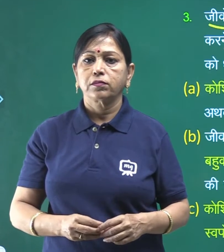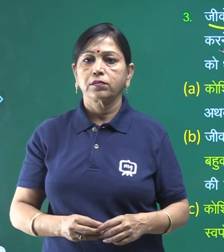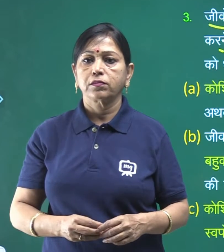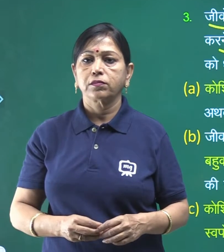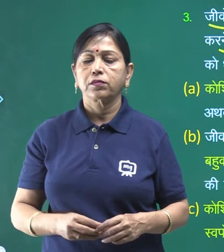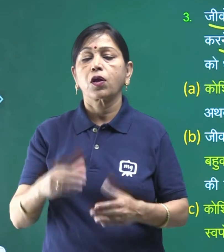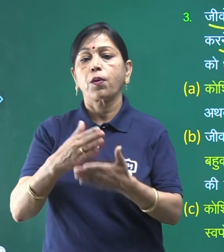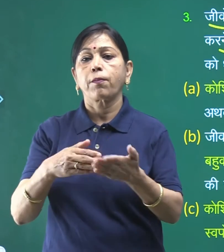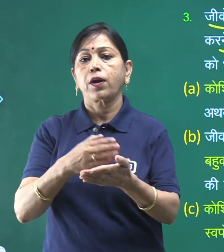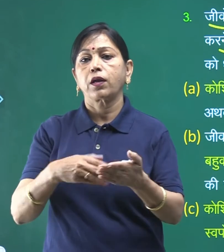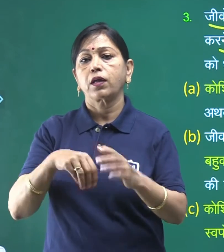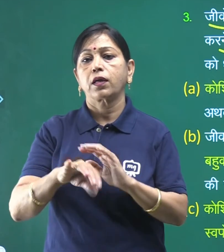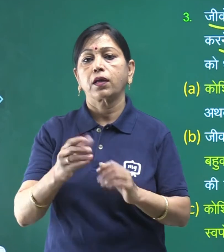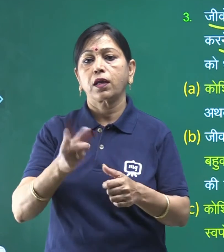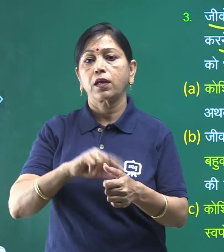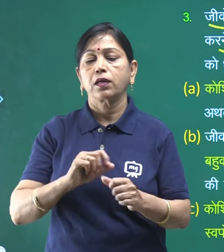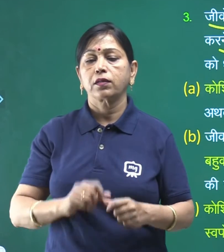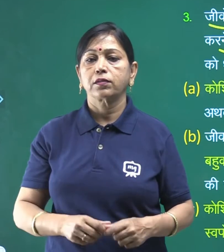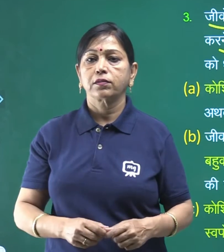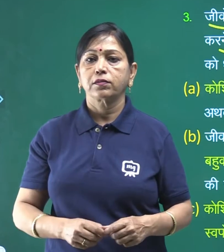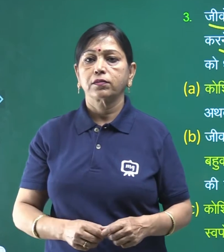वर्गीकृत करने के लिए